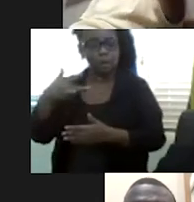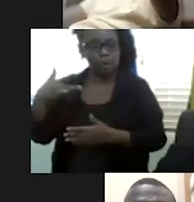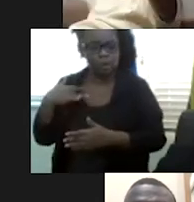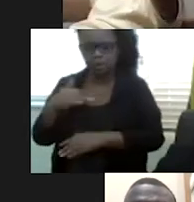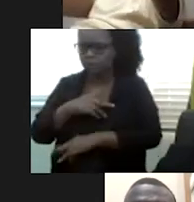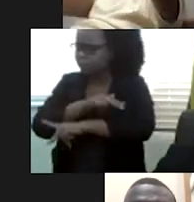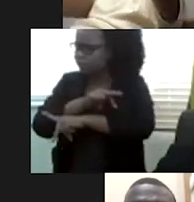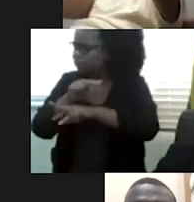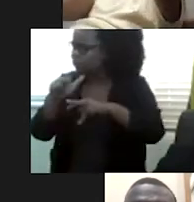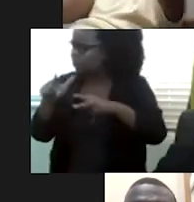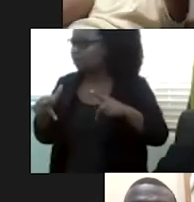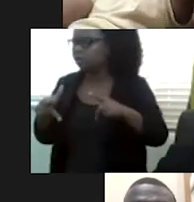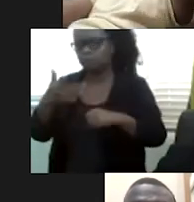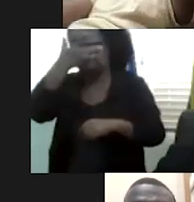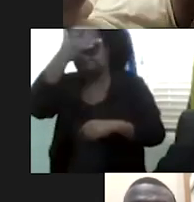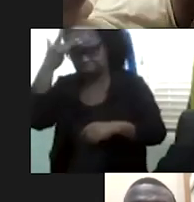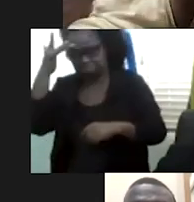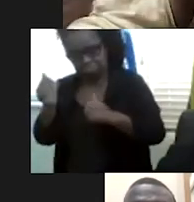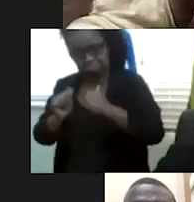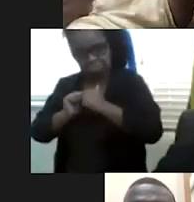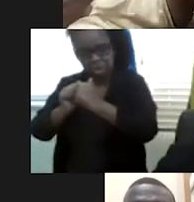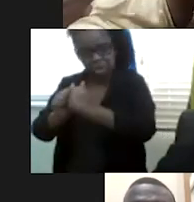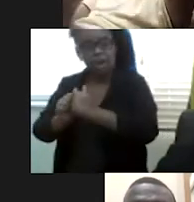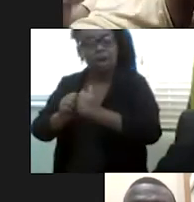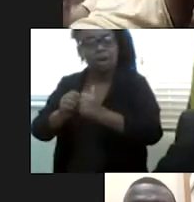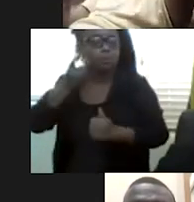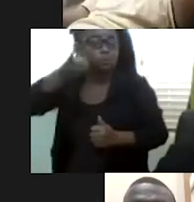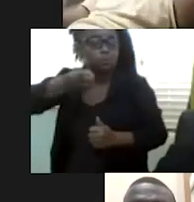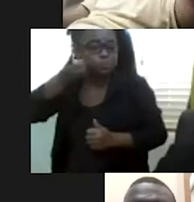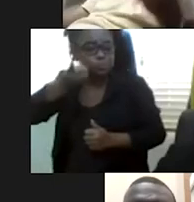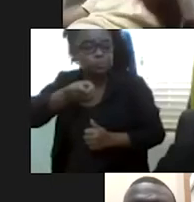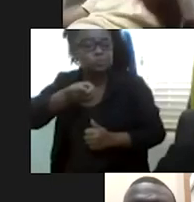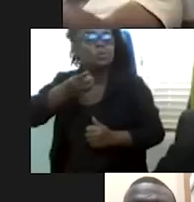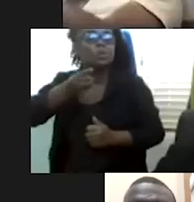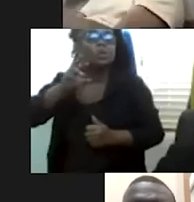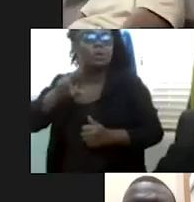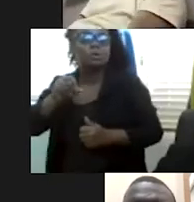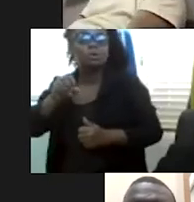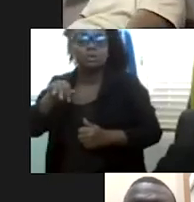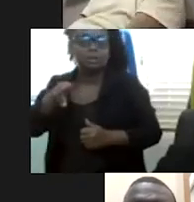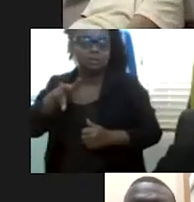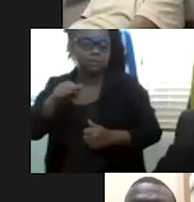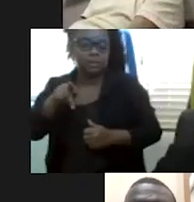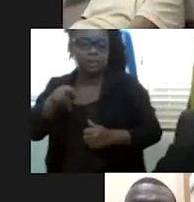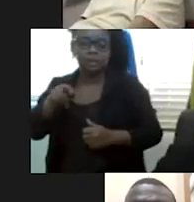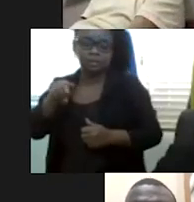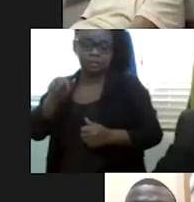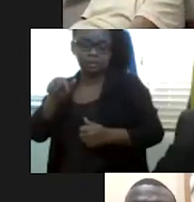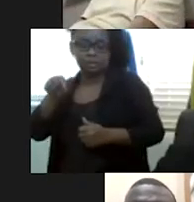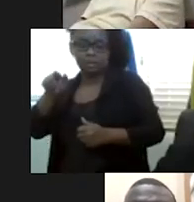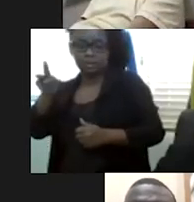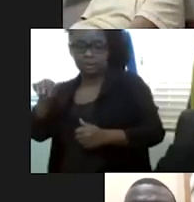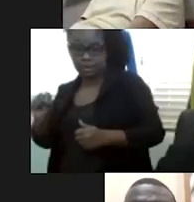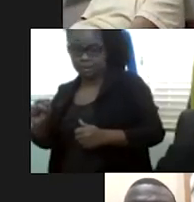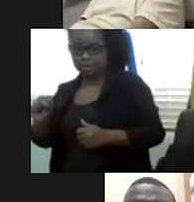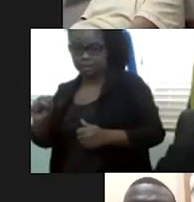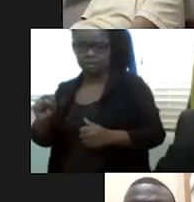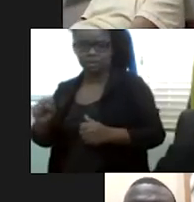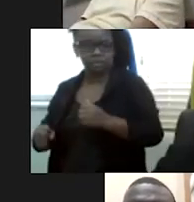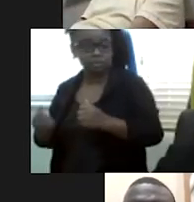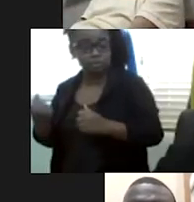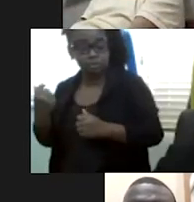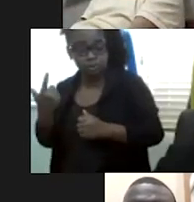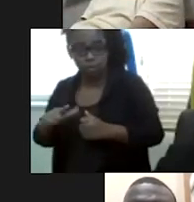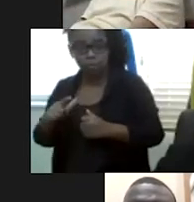companheiros, deputado Rosenberg Reis, em mais uma inauguração, né, lá na UPH